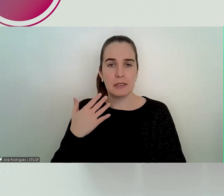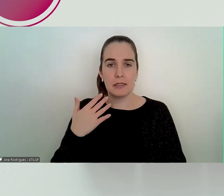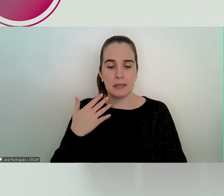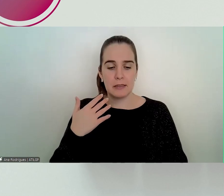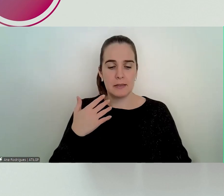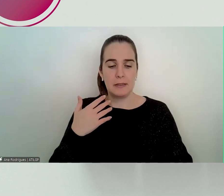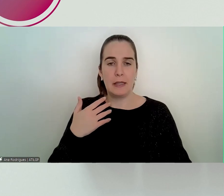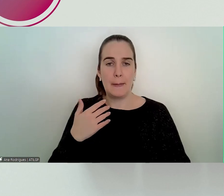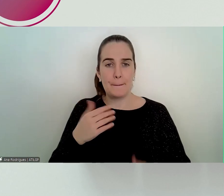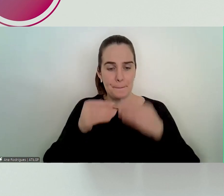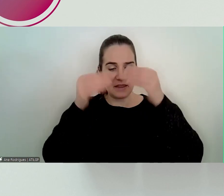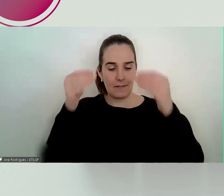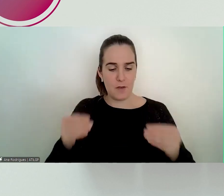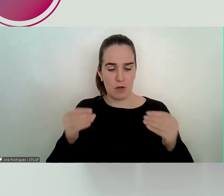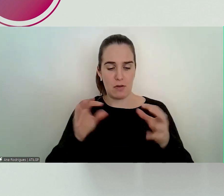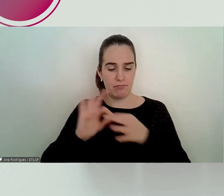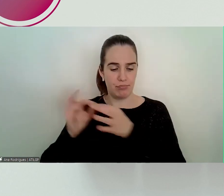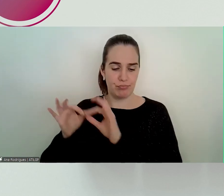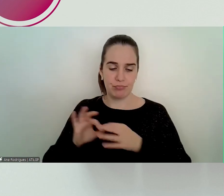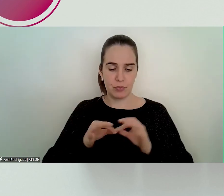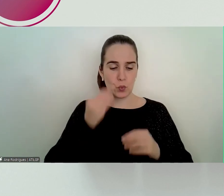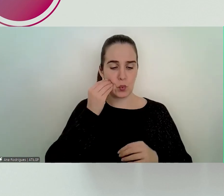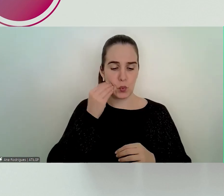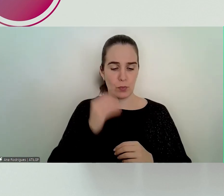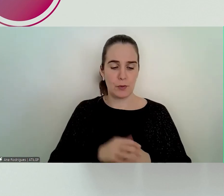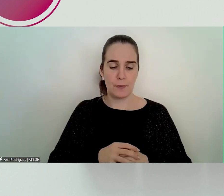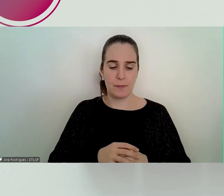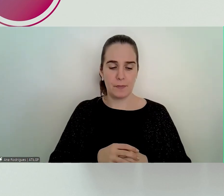de plataforma de interoperabilidade,